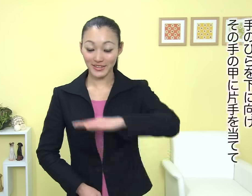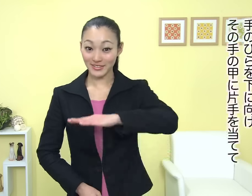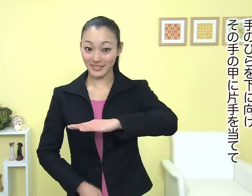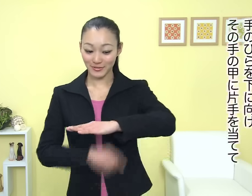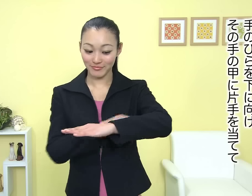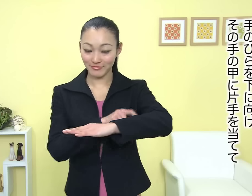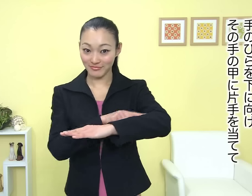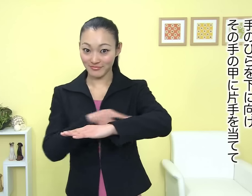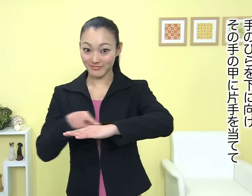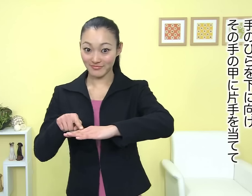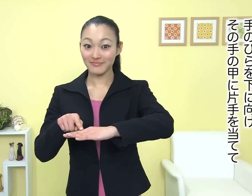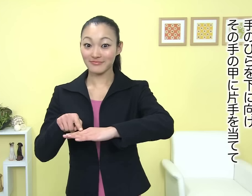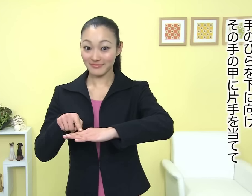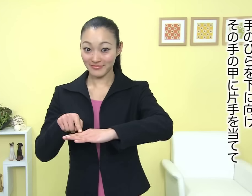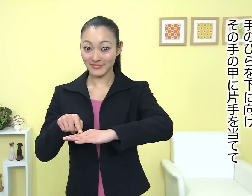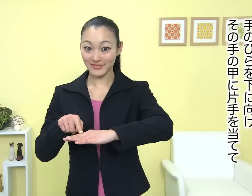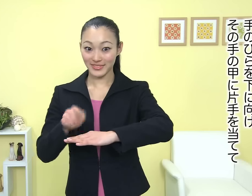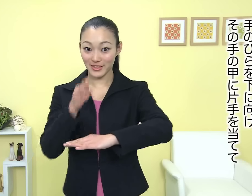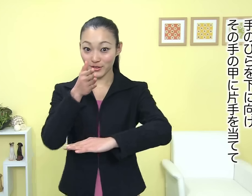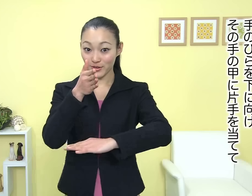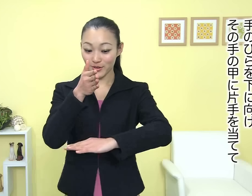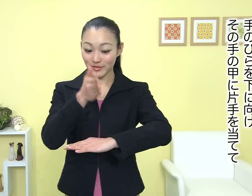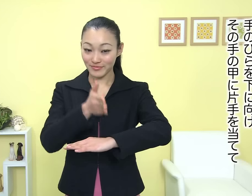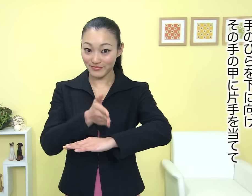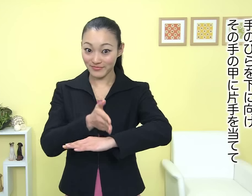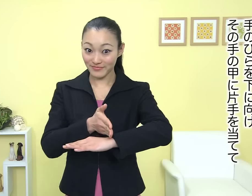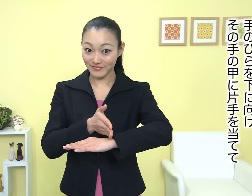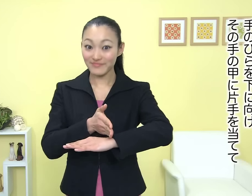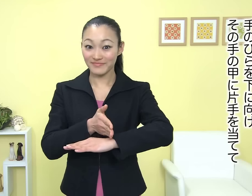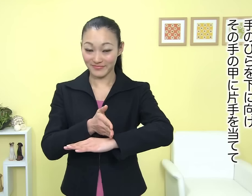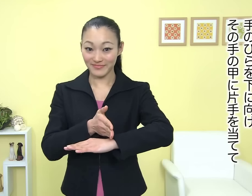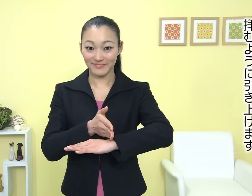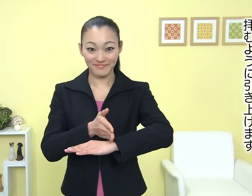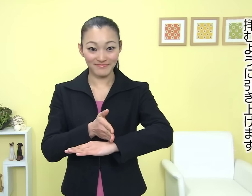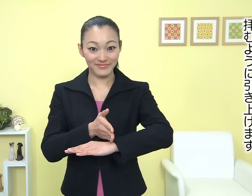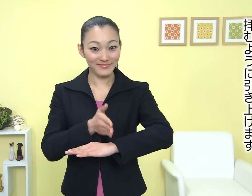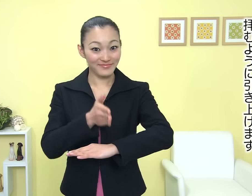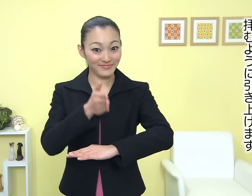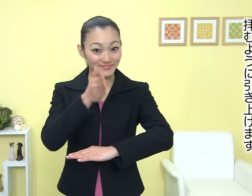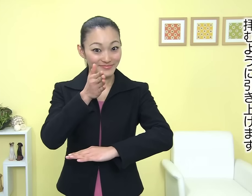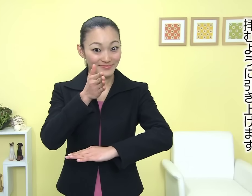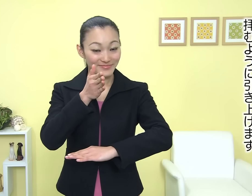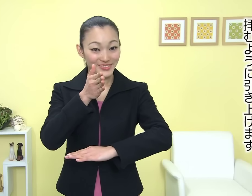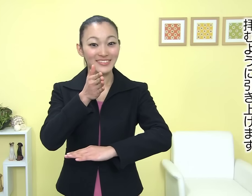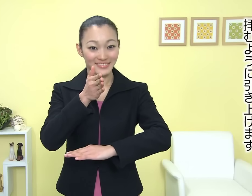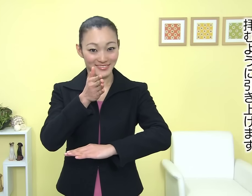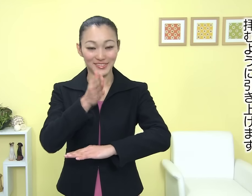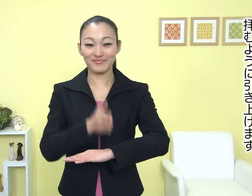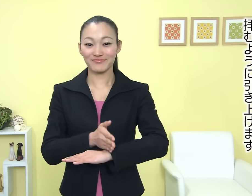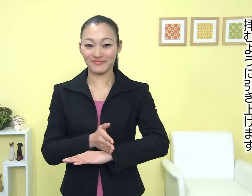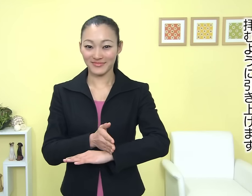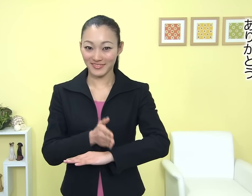手のひらを下に向け、その手の甲に片手を当てて拝むように引き上げます。